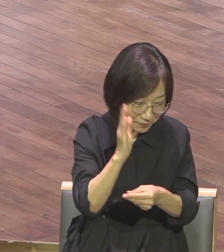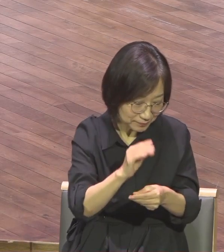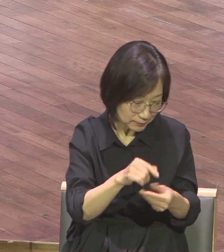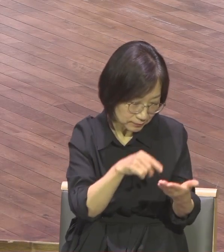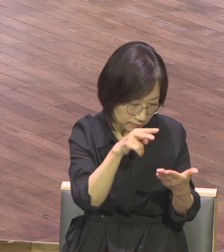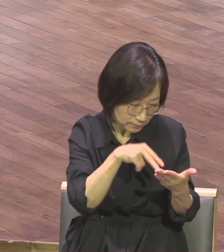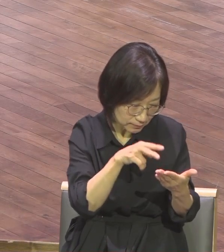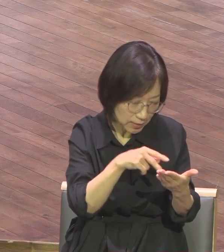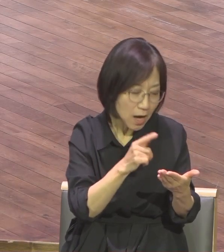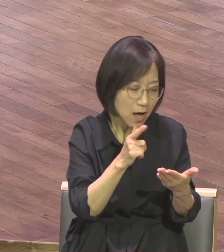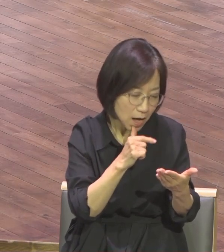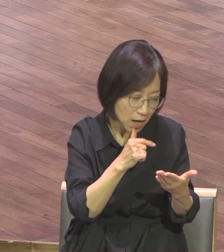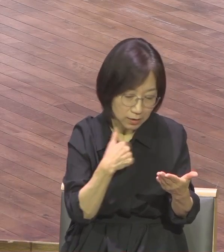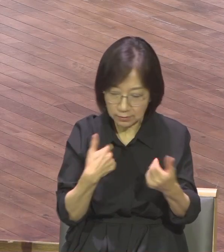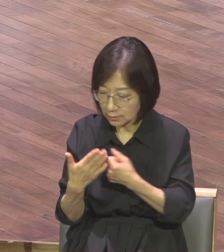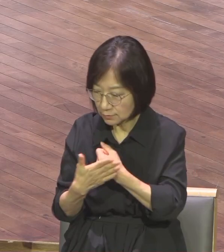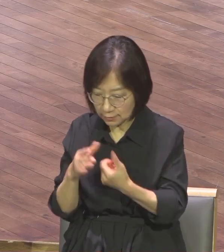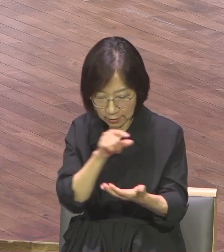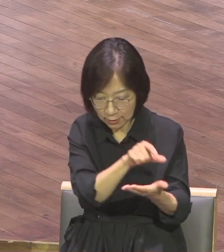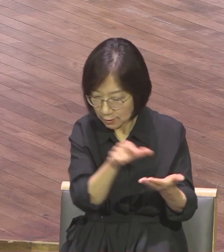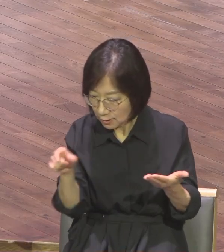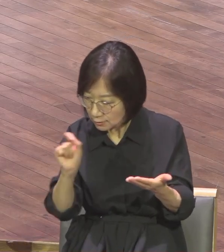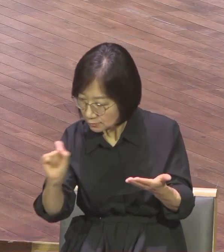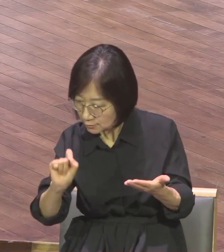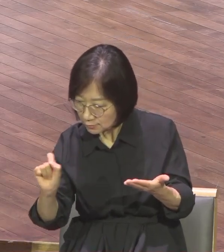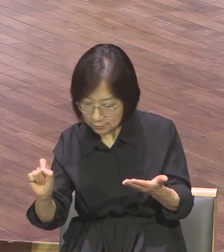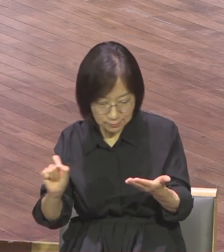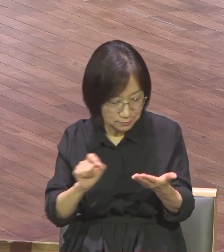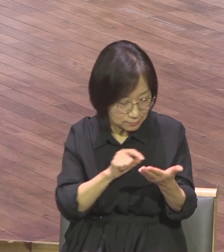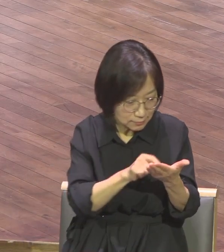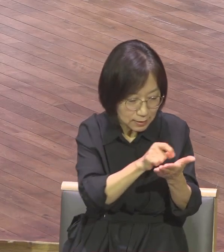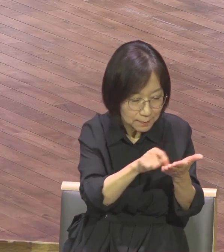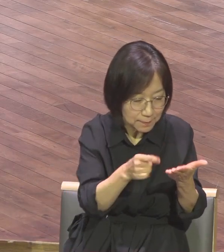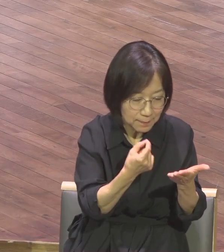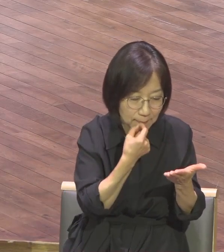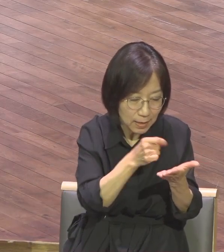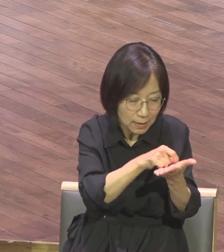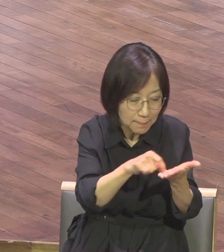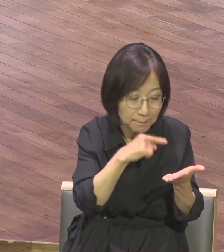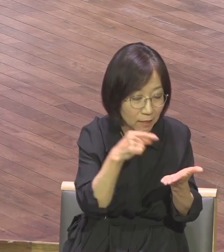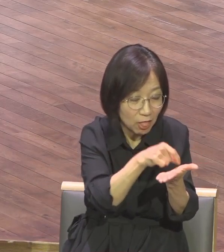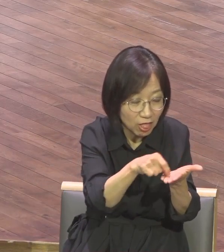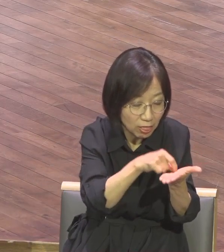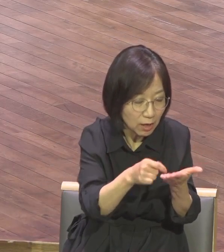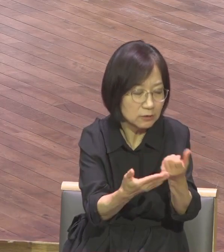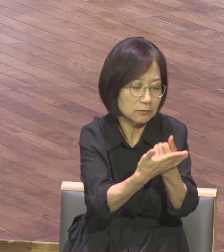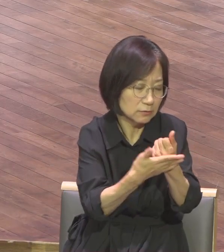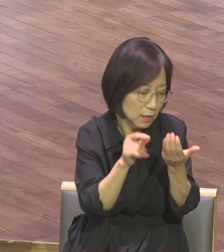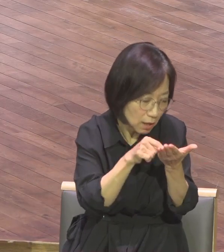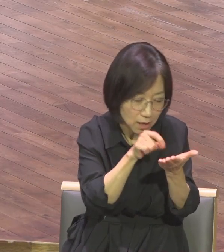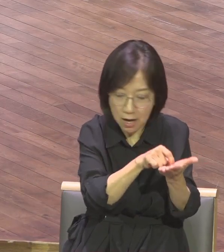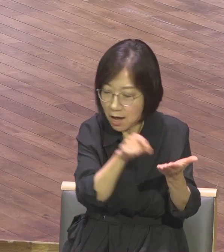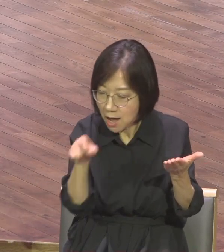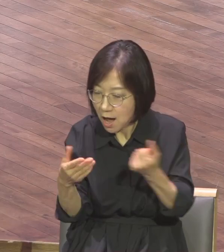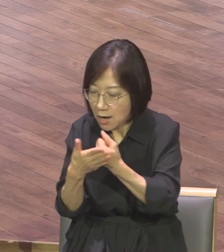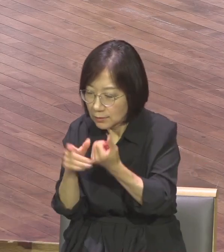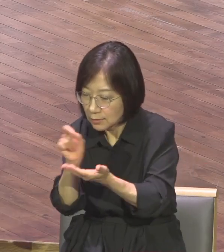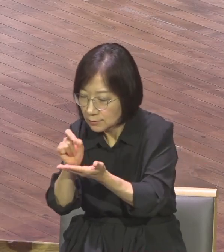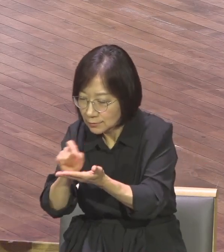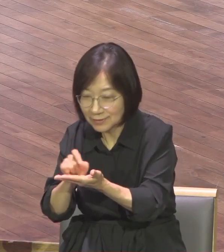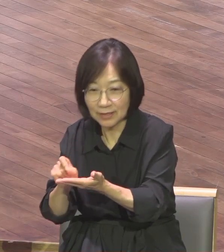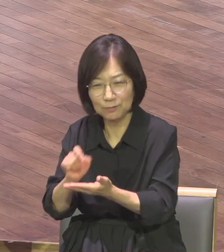내가 정리하고 내가 만들 직접 줄을 꺾고 표시를 하고 이래서 받은 은혜를 또 내가 또 감동받은